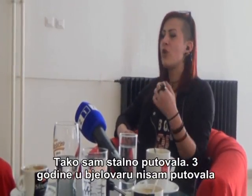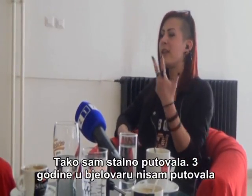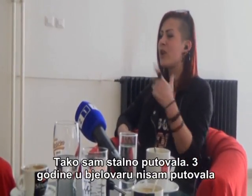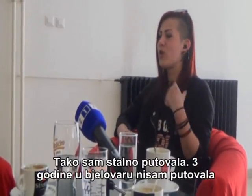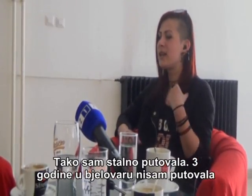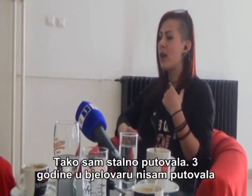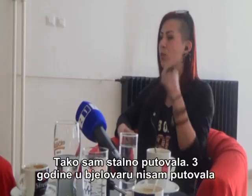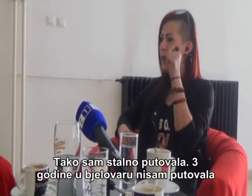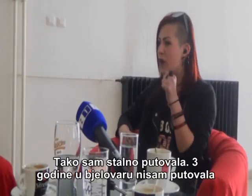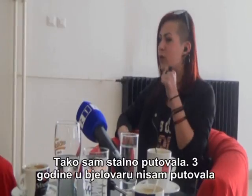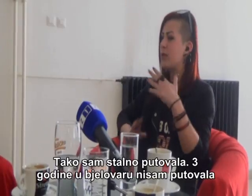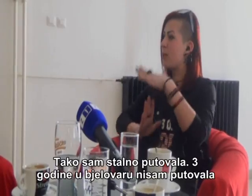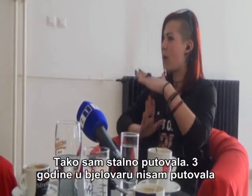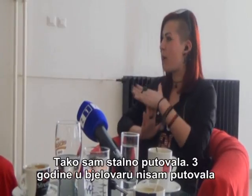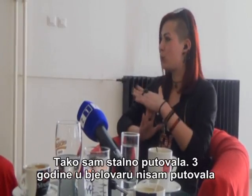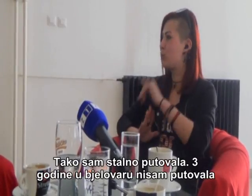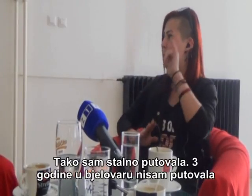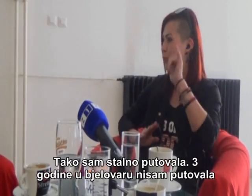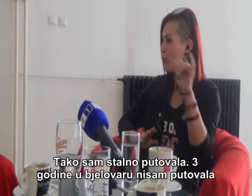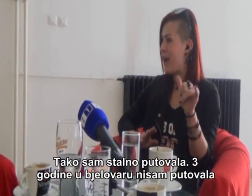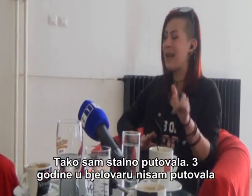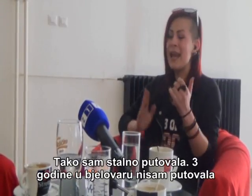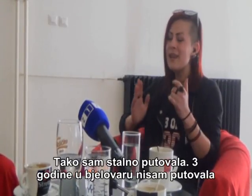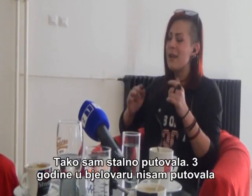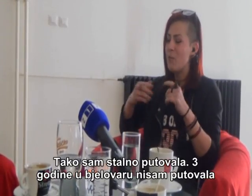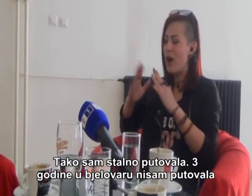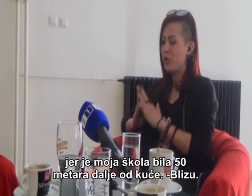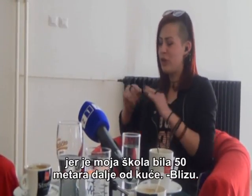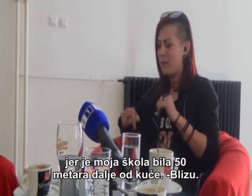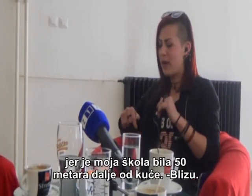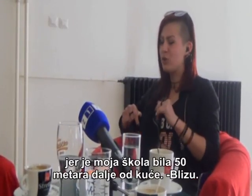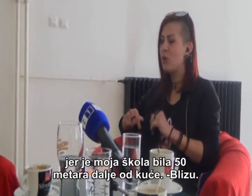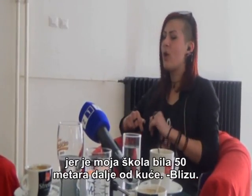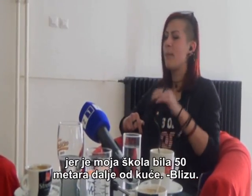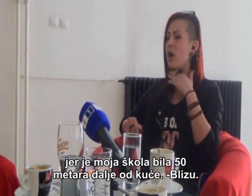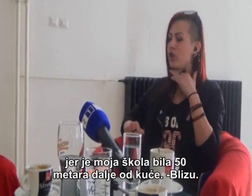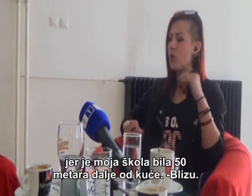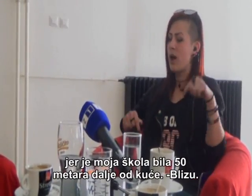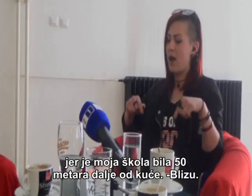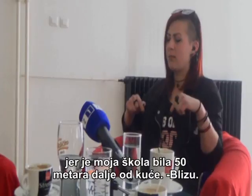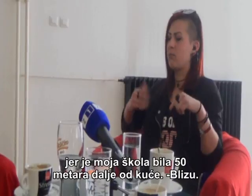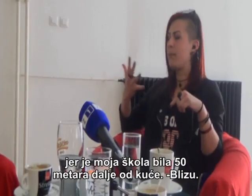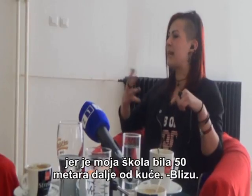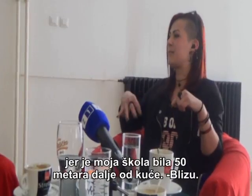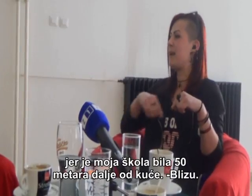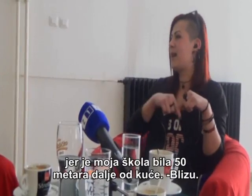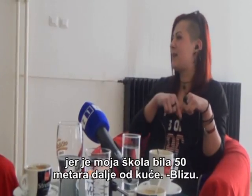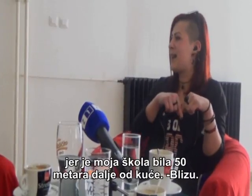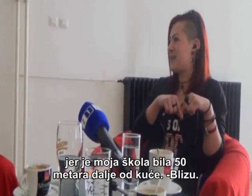te godine u Pjevoju sam imala pauzu za putovanje. Moja kuća bila tu, a moja škola 50 metara dalje od